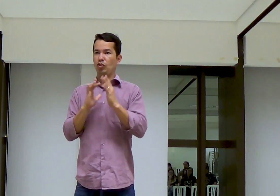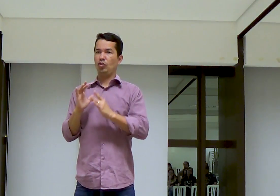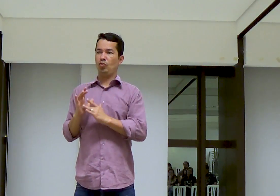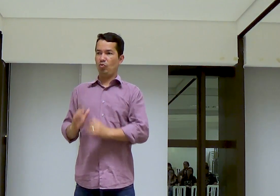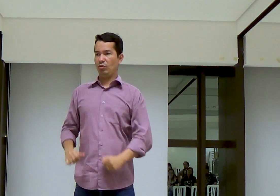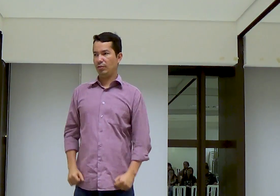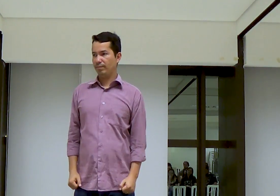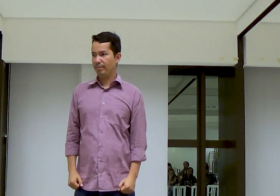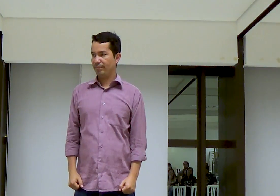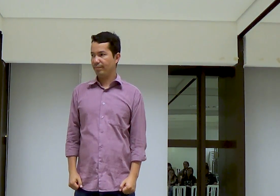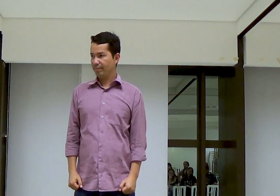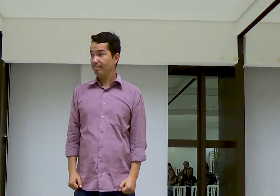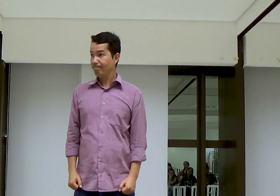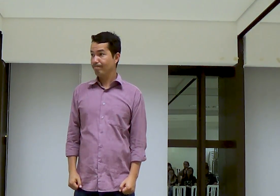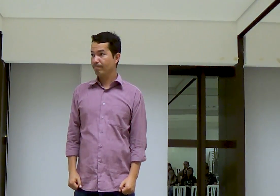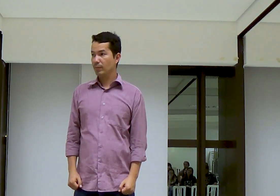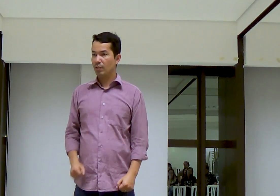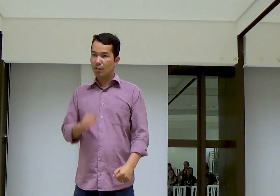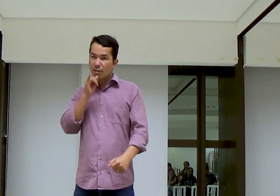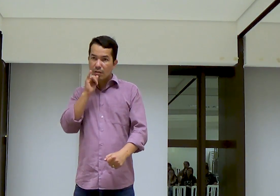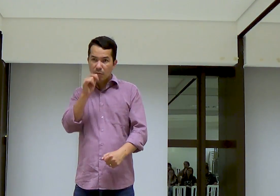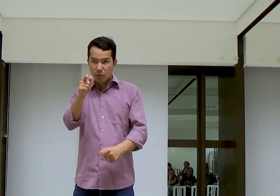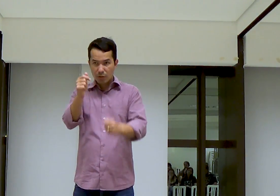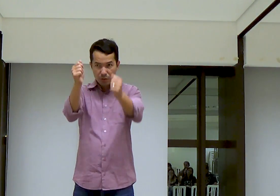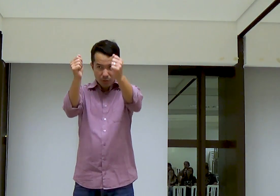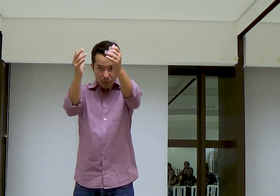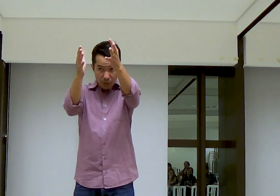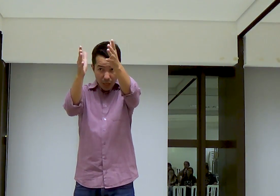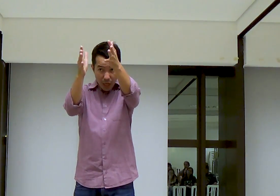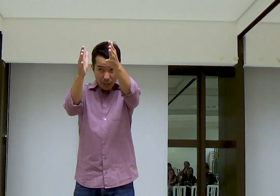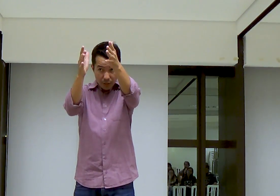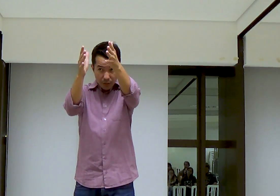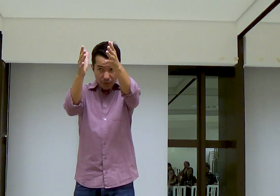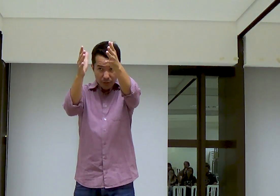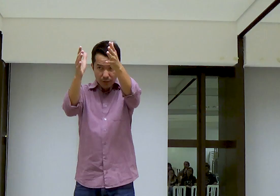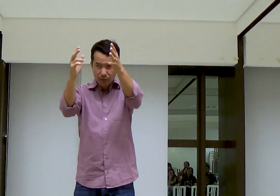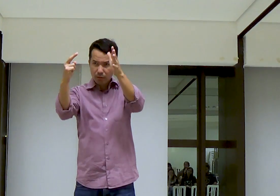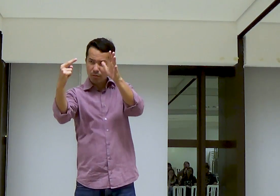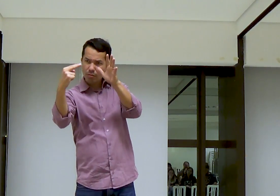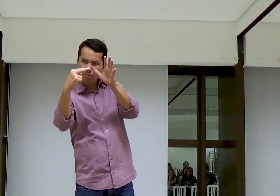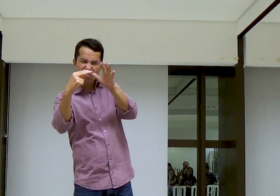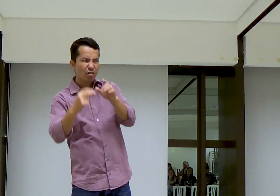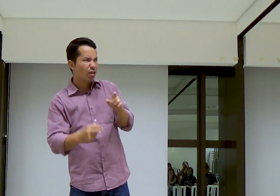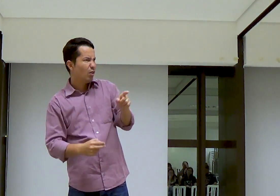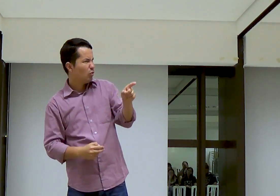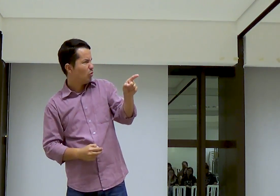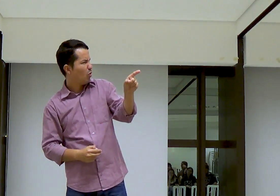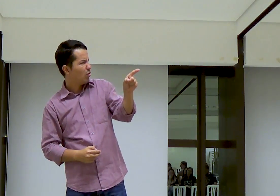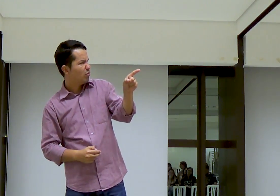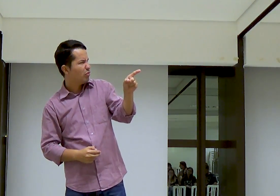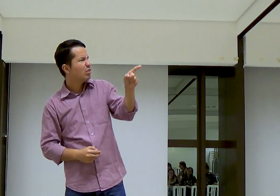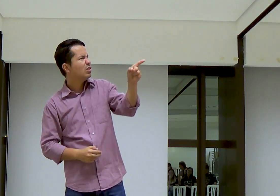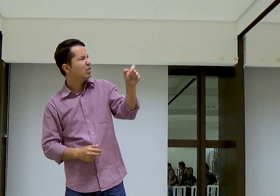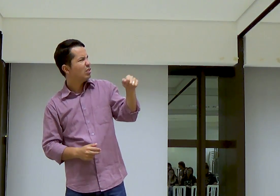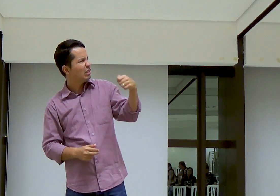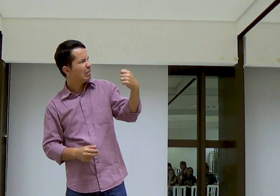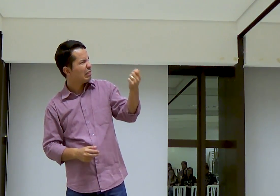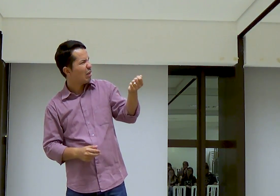você há Jesus. As pessoas, os seus sinais precisam